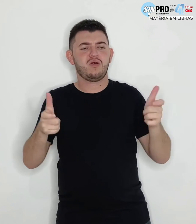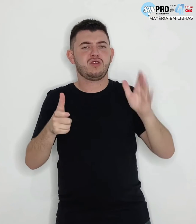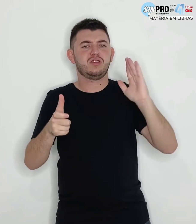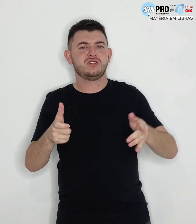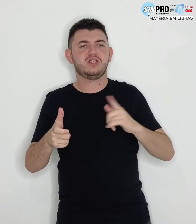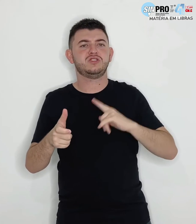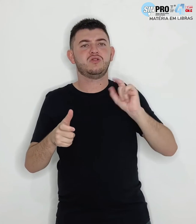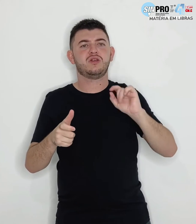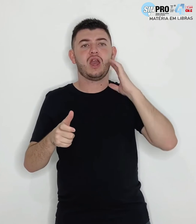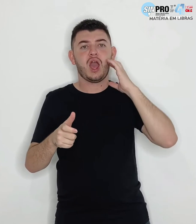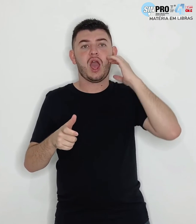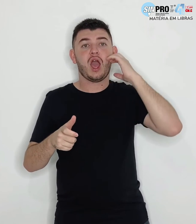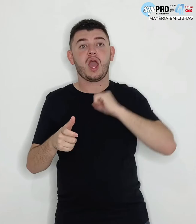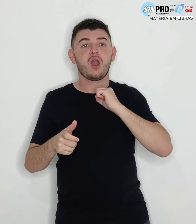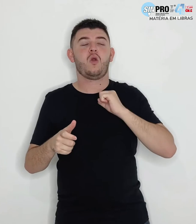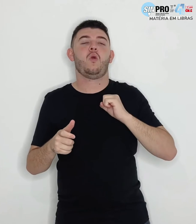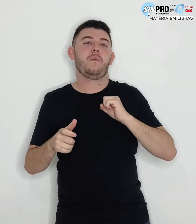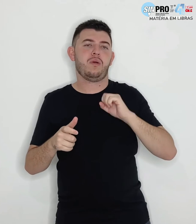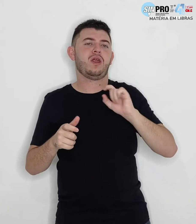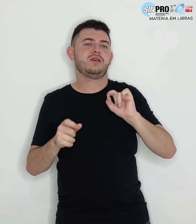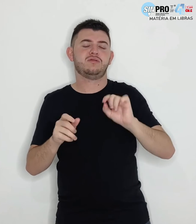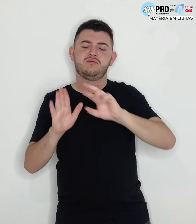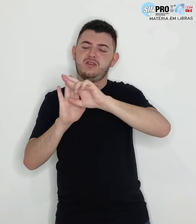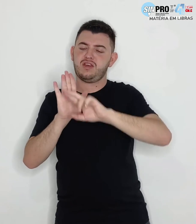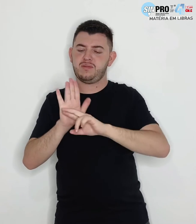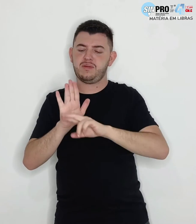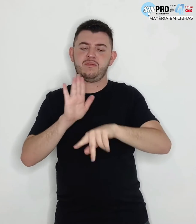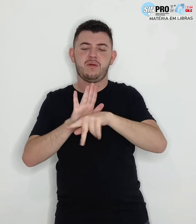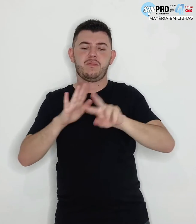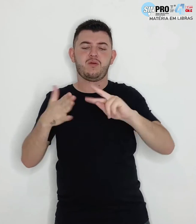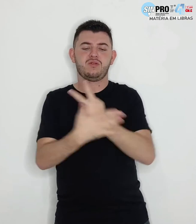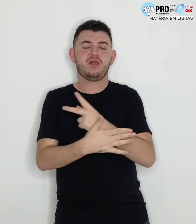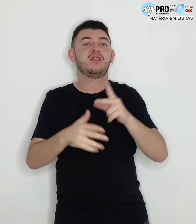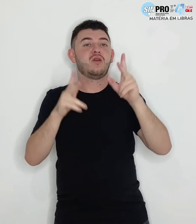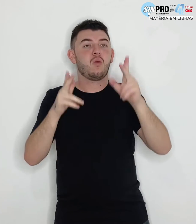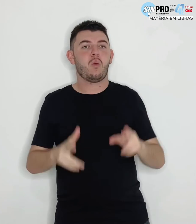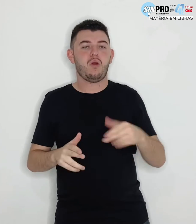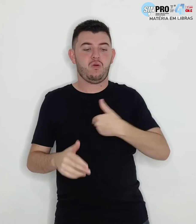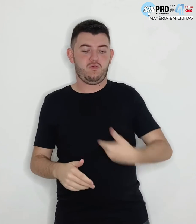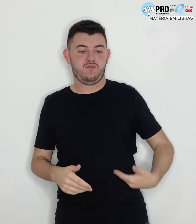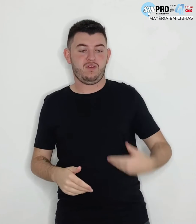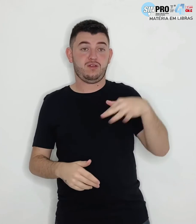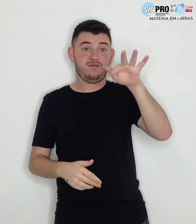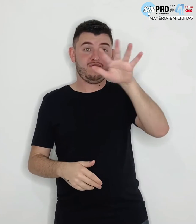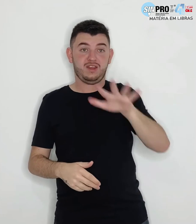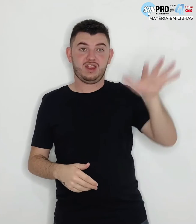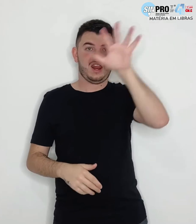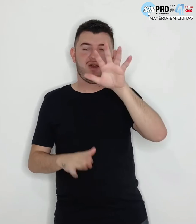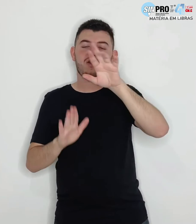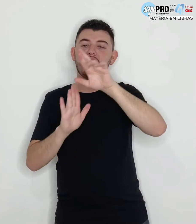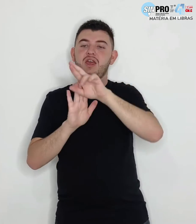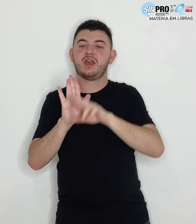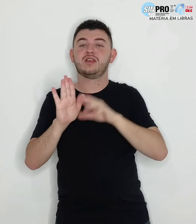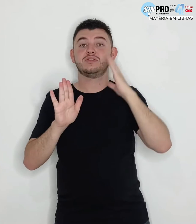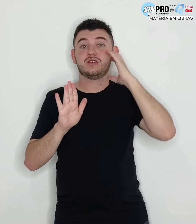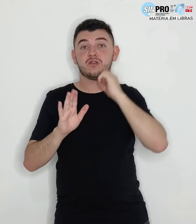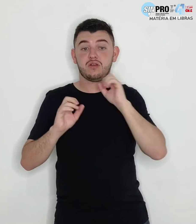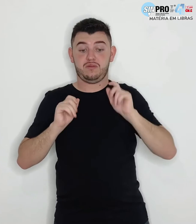estava prevista a incorporação de todo o regramento realizado em âmbito federal para aquisição do direito à aposentadoria,